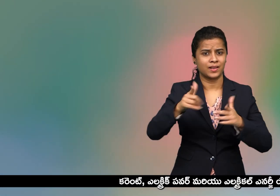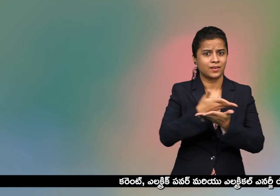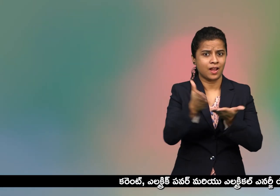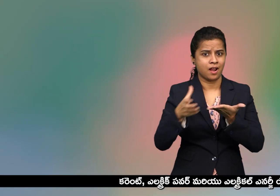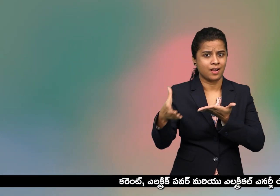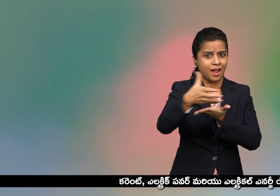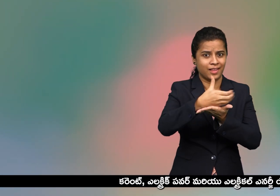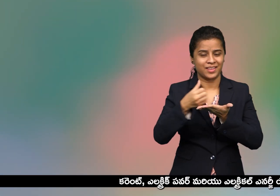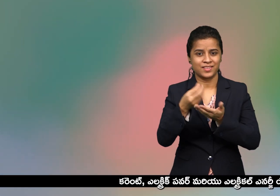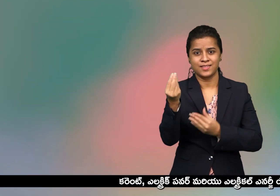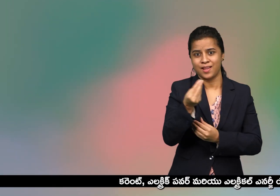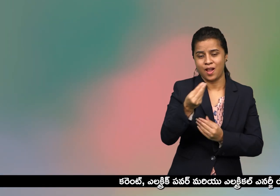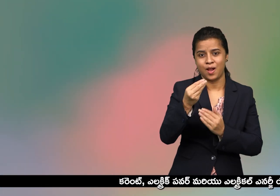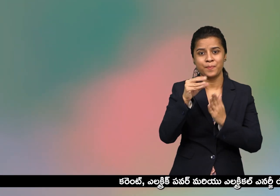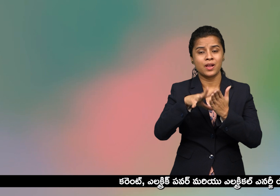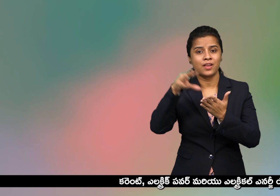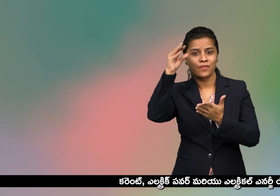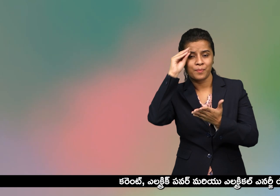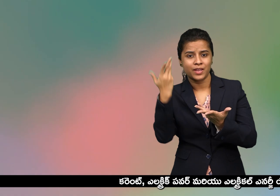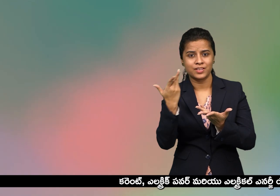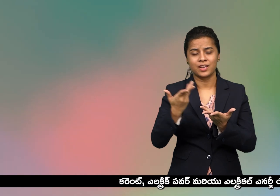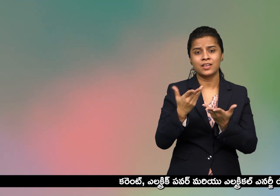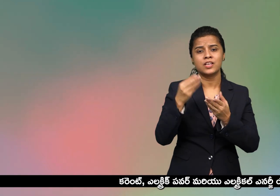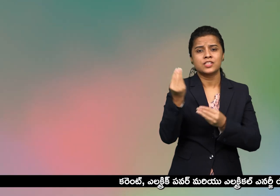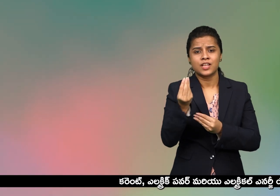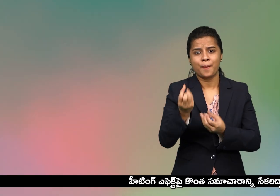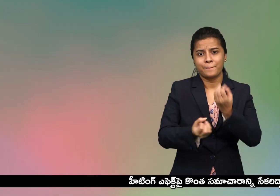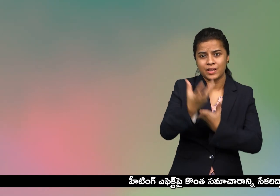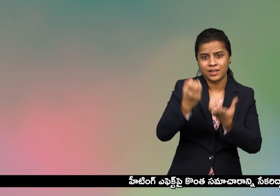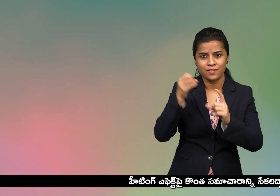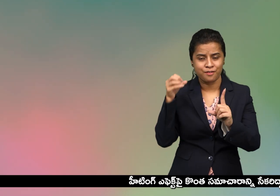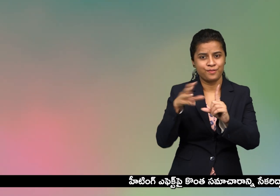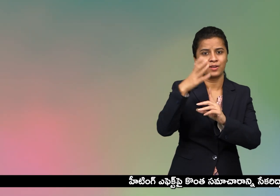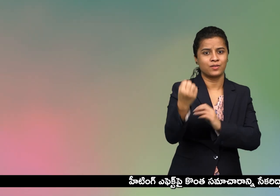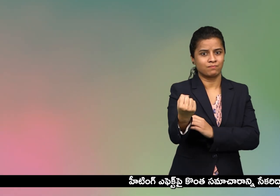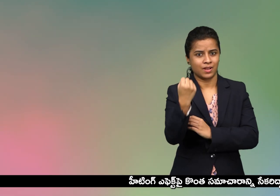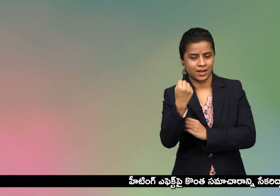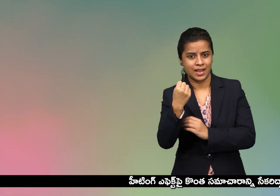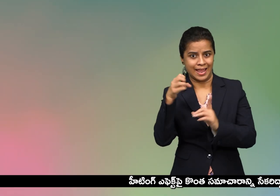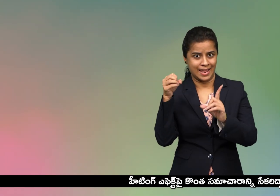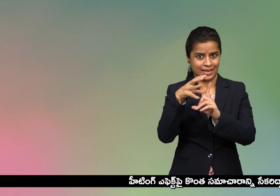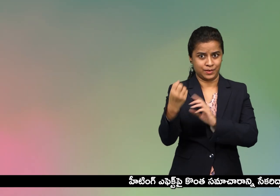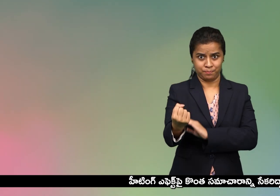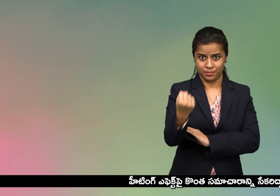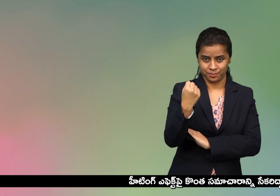కరెంట్, ఎలక్ట్రిక్ పవర్ మరియు ఎలక్ట్రికల్ ఎనర్జీ యొక్క హీటింగ్ ఎఫెక్ట్పై కొంత సమాచారాన్ని